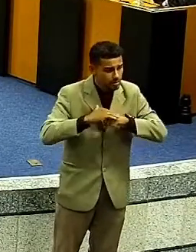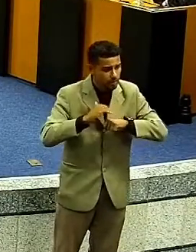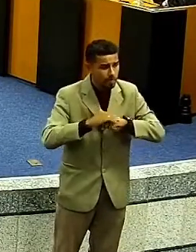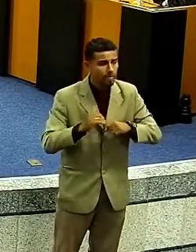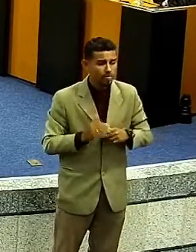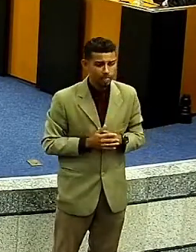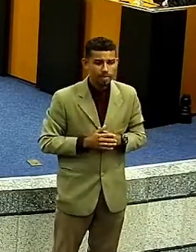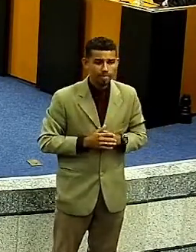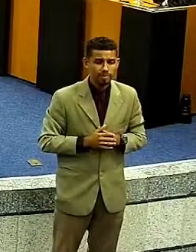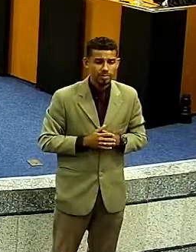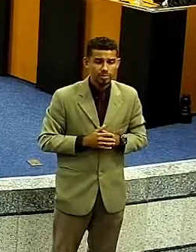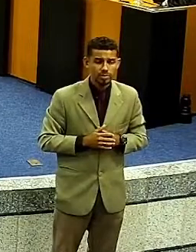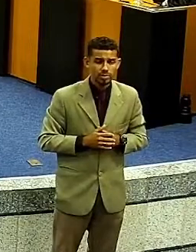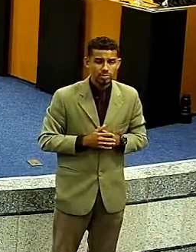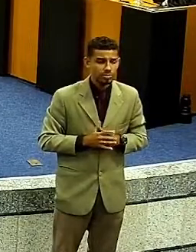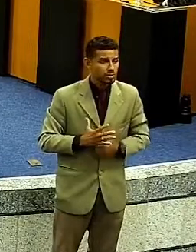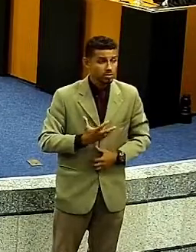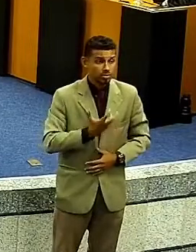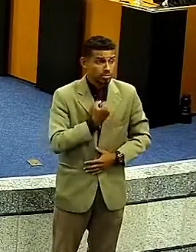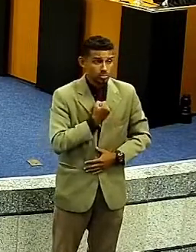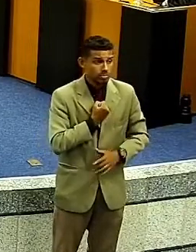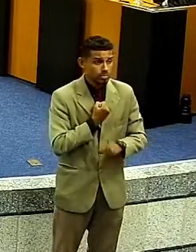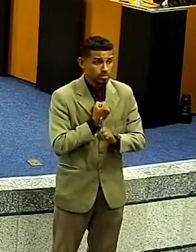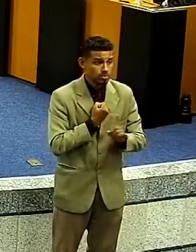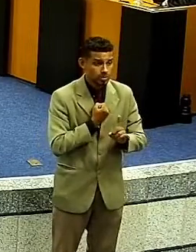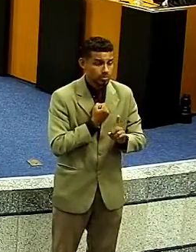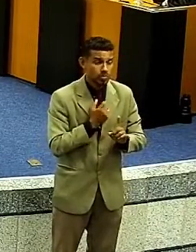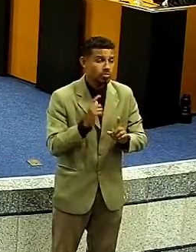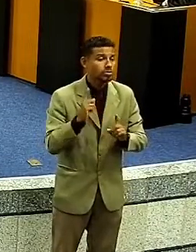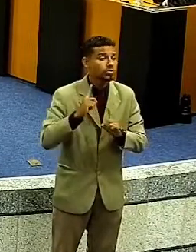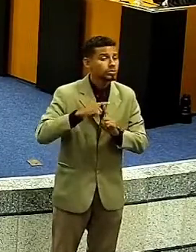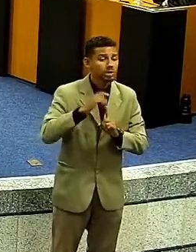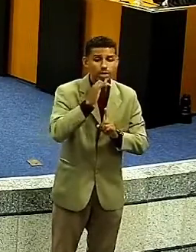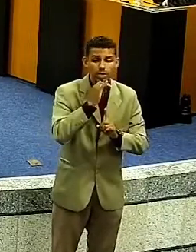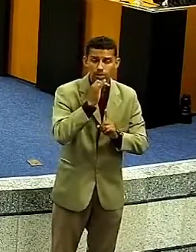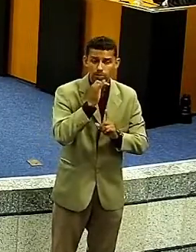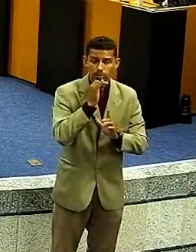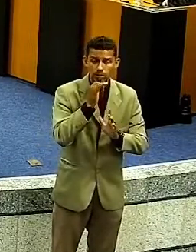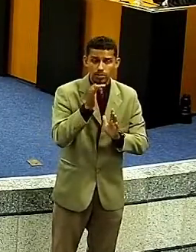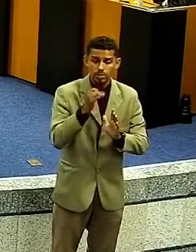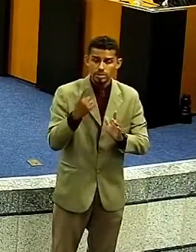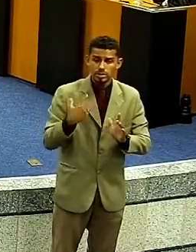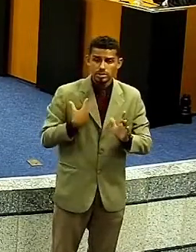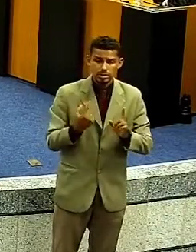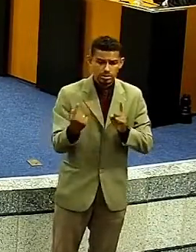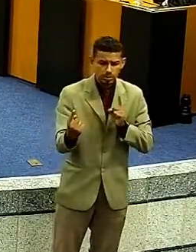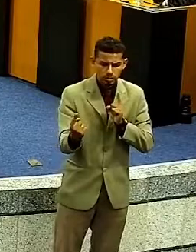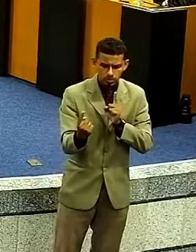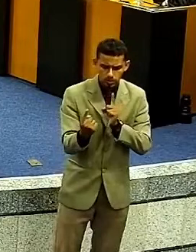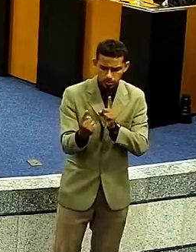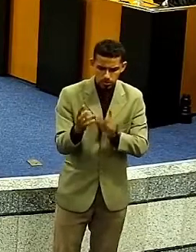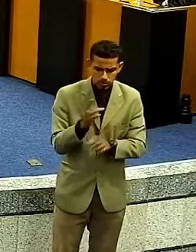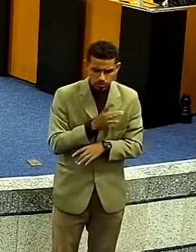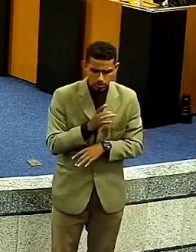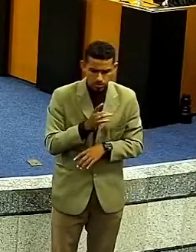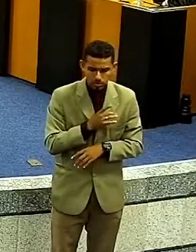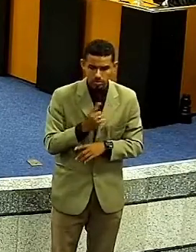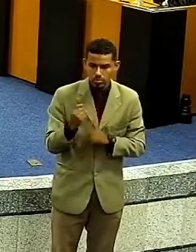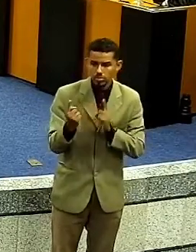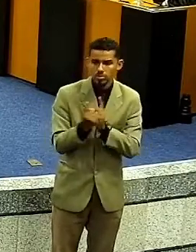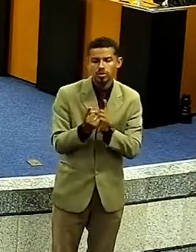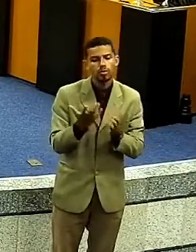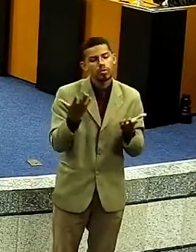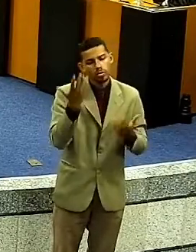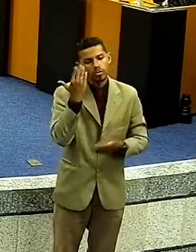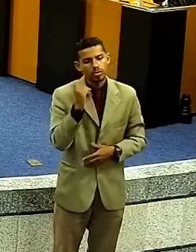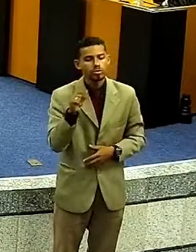algumas das quais não não me surpreenderam do tipo eu tinha receio de me aproximar do Senhor e hoje eu